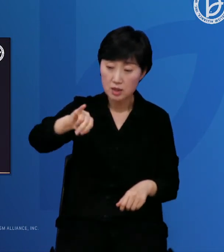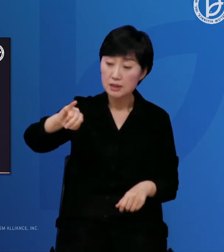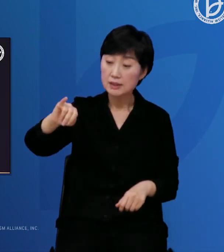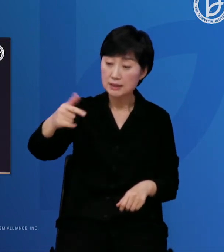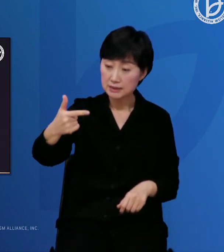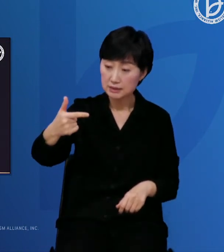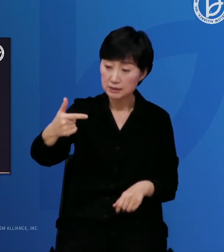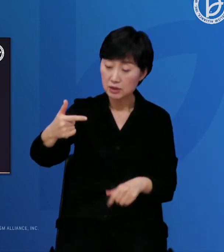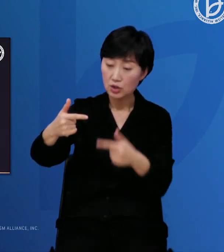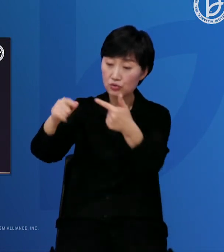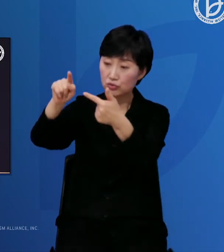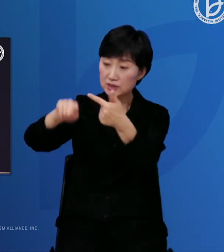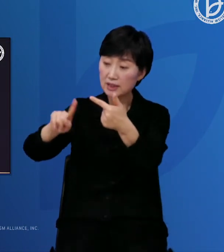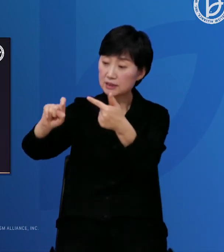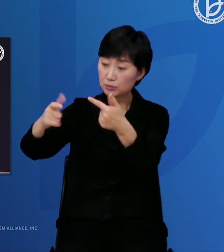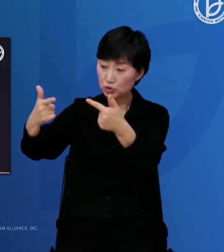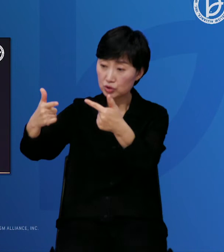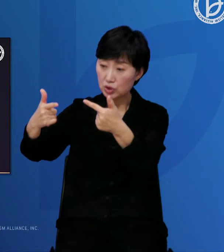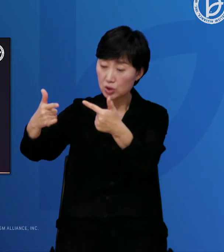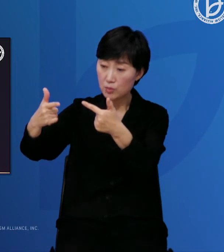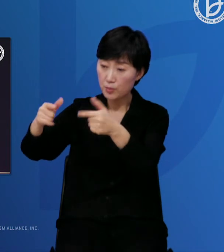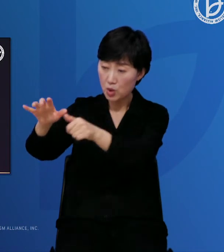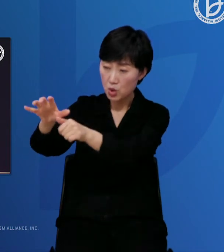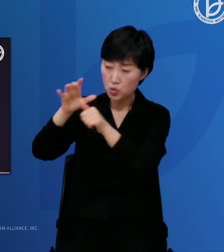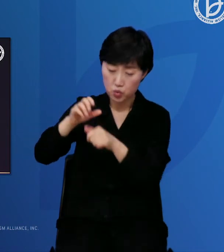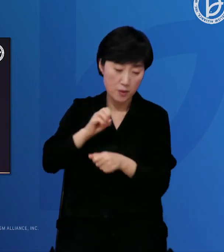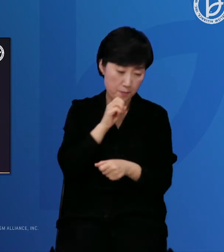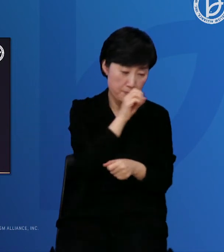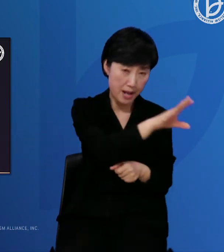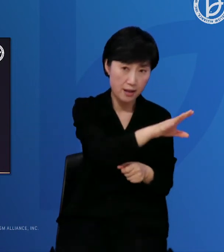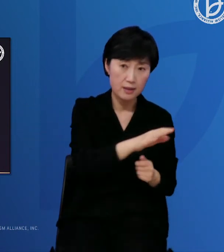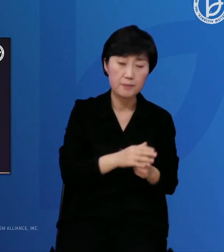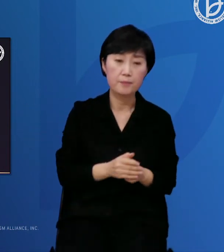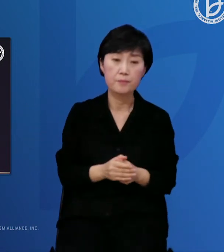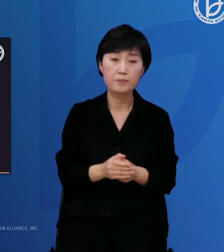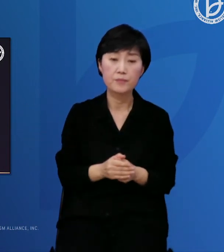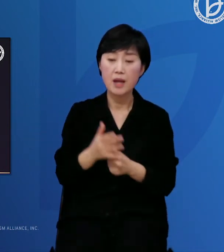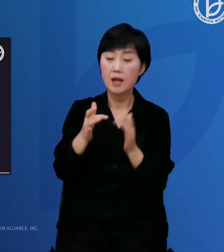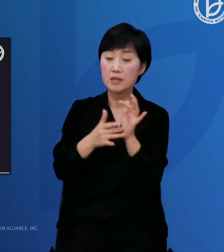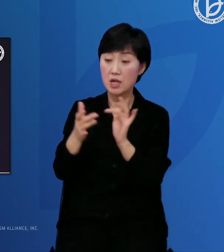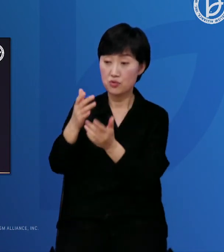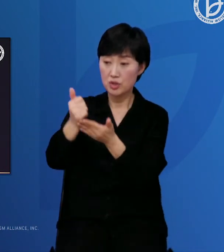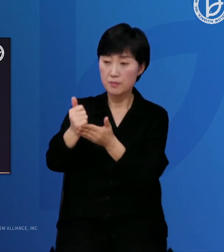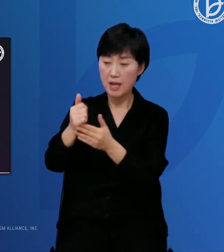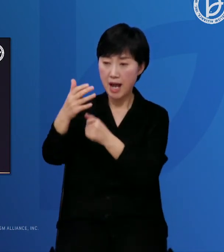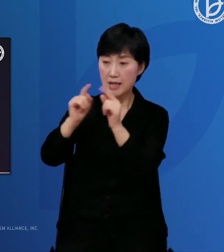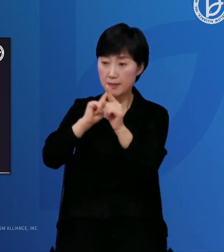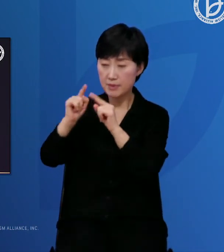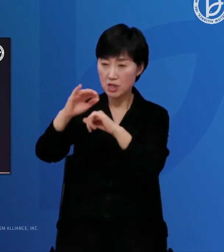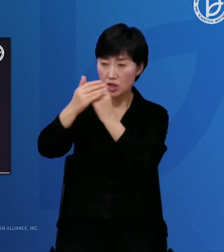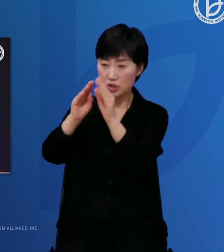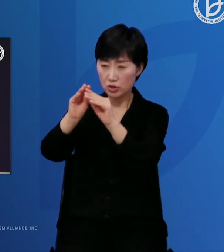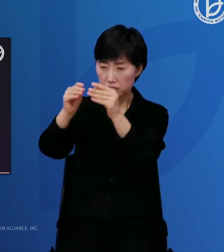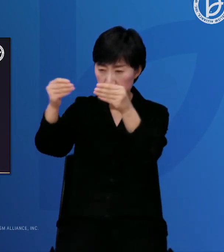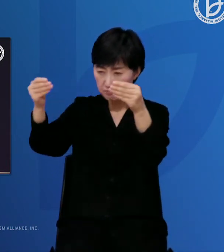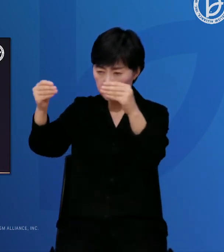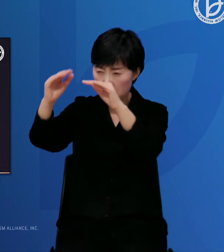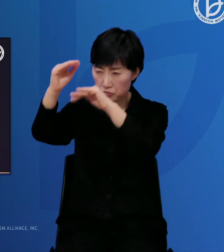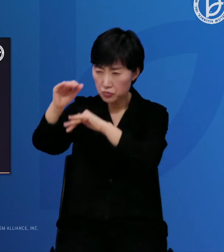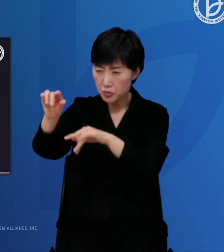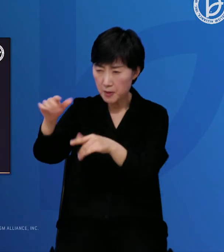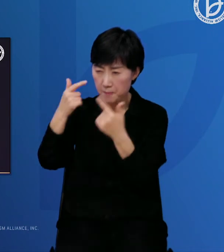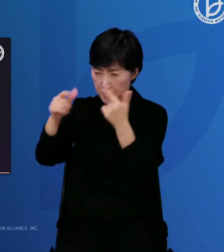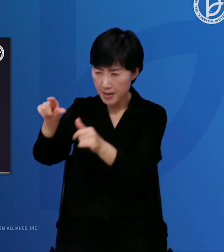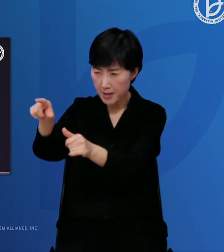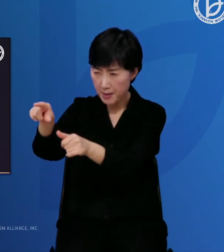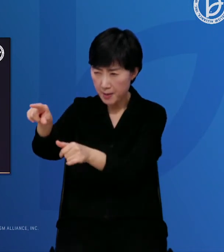16절입니다. And that comes out in Deuteronomy 6:16 in the wilderness. 정확한 말씀을 딱 예수님이 가지고 공개 인용한 겁니다. Jesus references